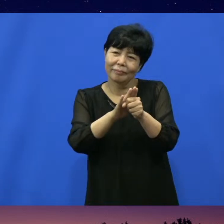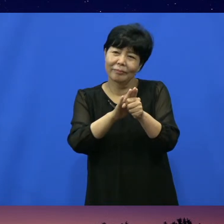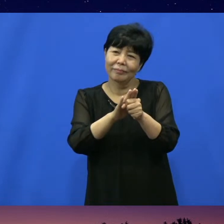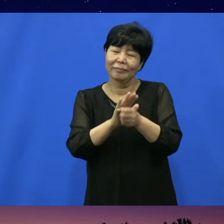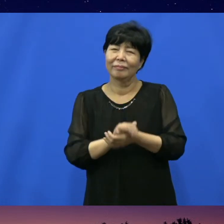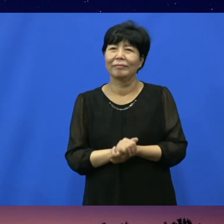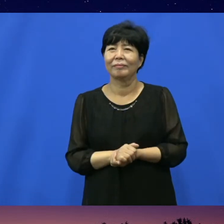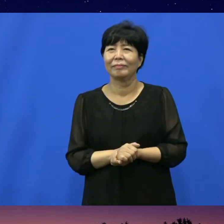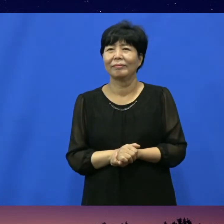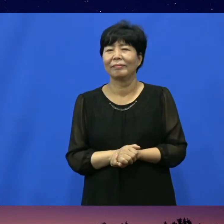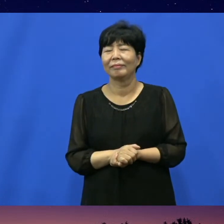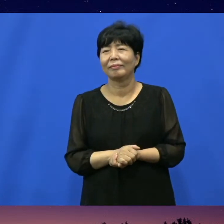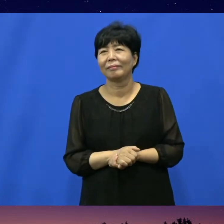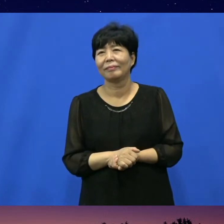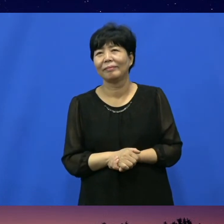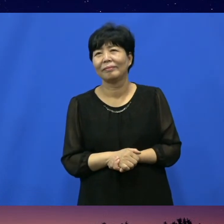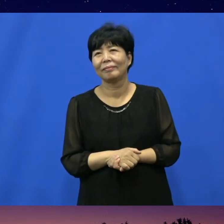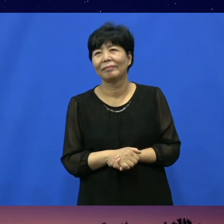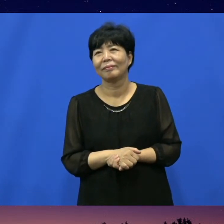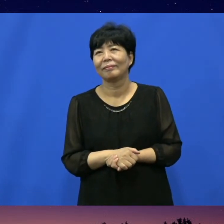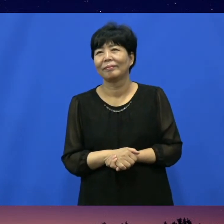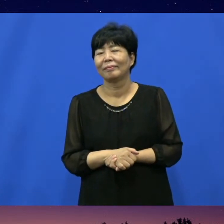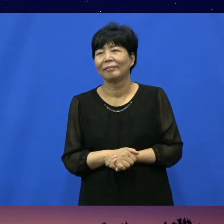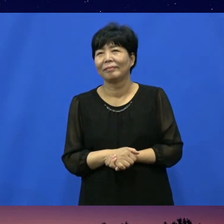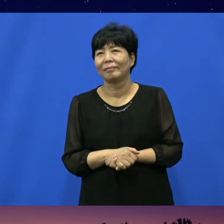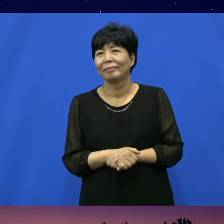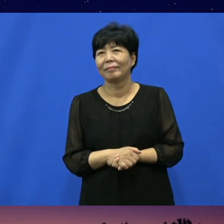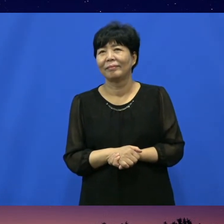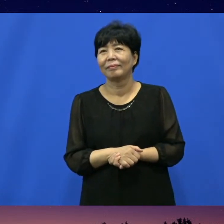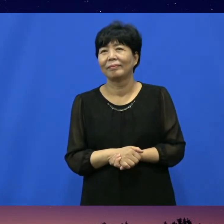그것과 비교할 수 있는 게 어디 있어요, 여러분?